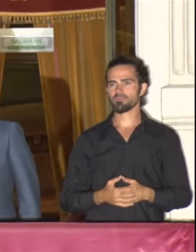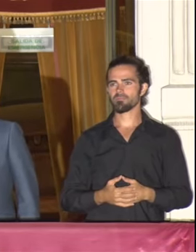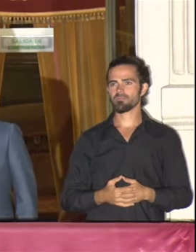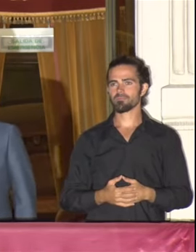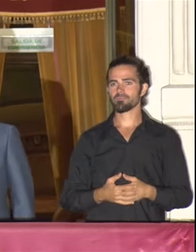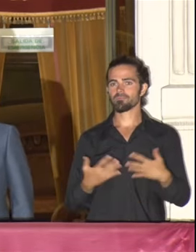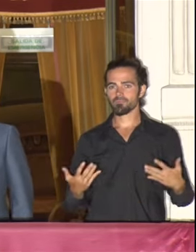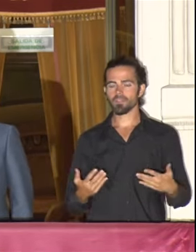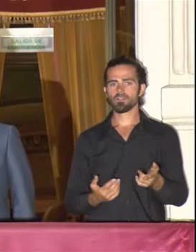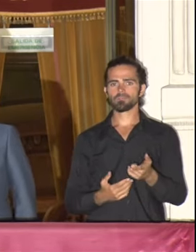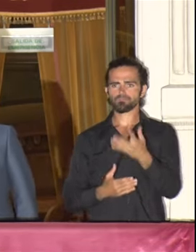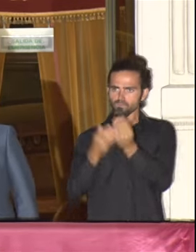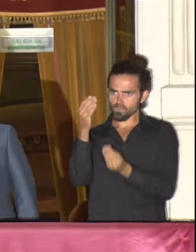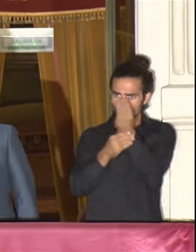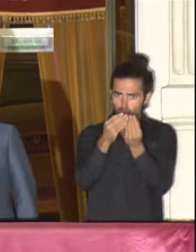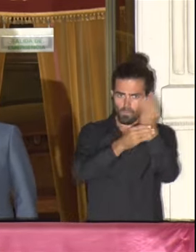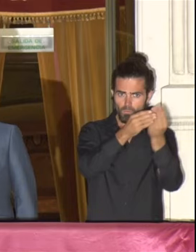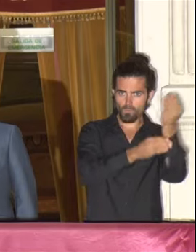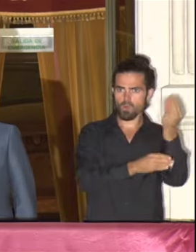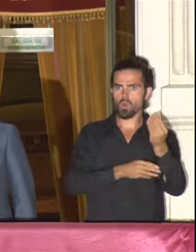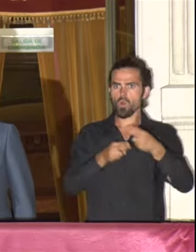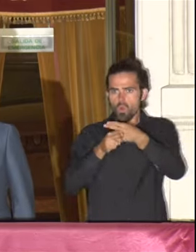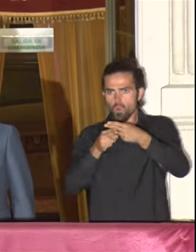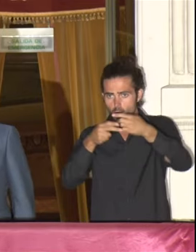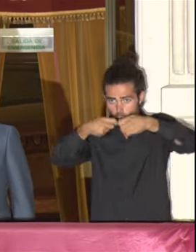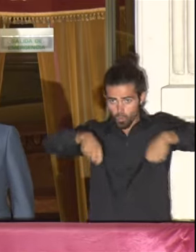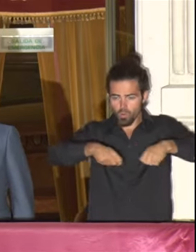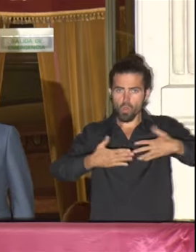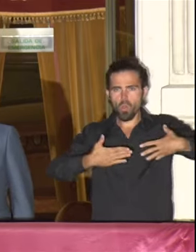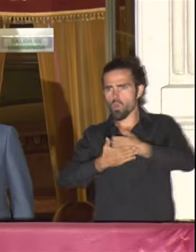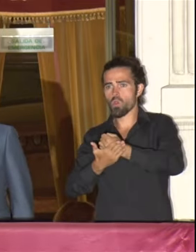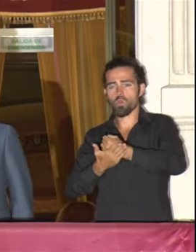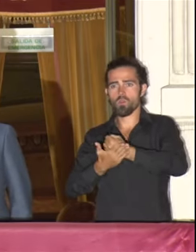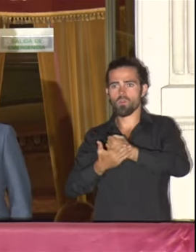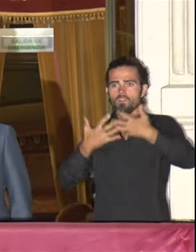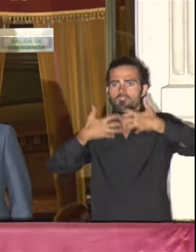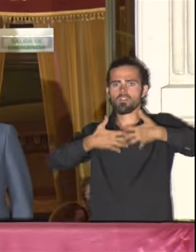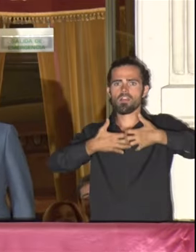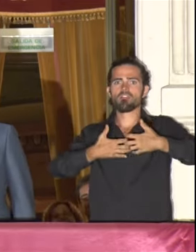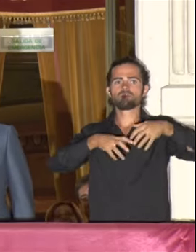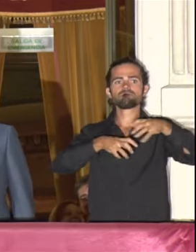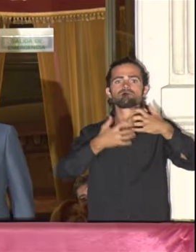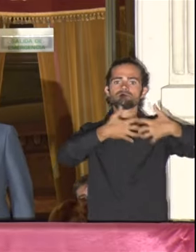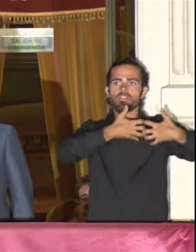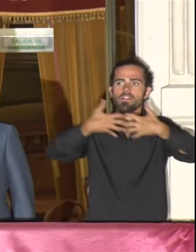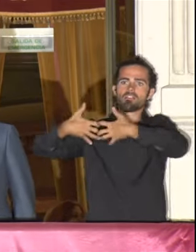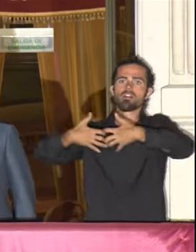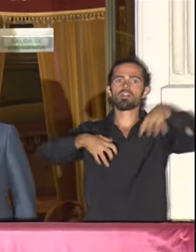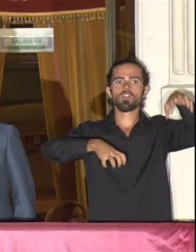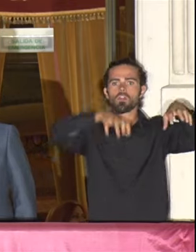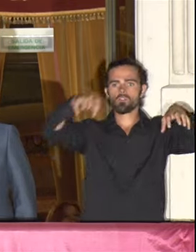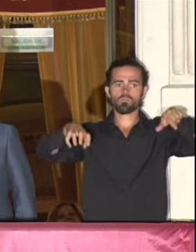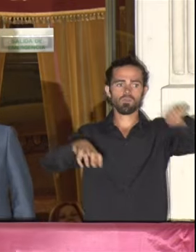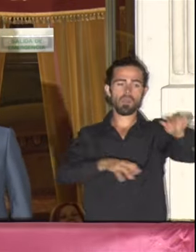Y todas las piezas, todos los cuchillos de nuestra marca están fabricados en nuestras dos fábricas, una en Albacete, en el